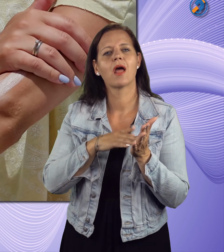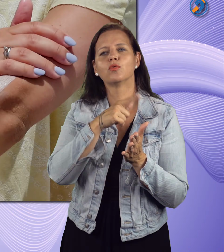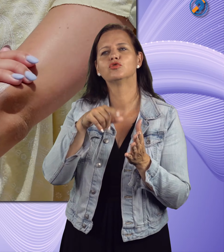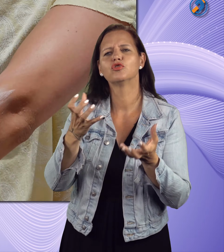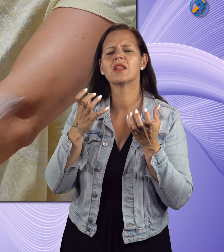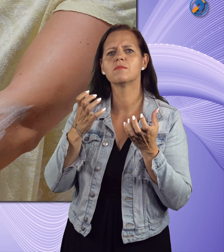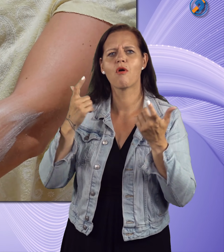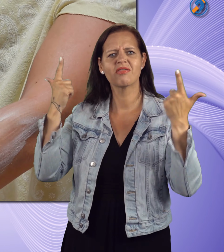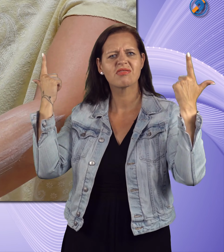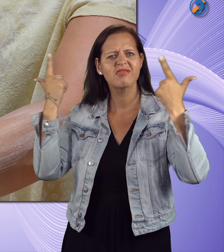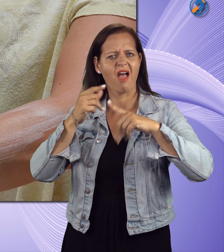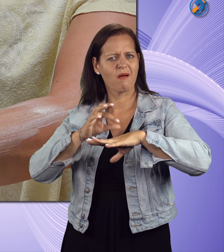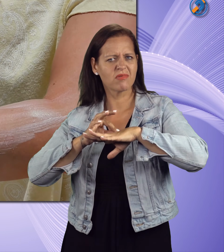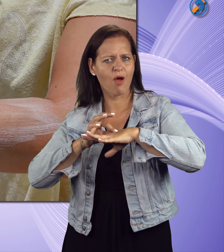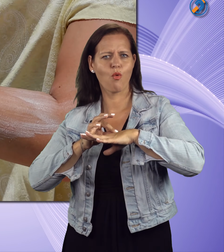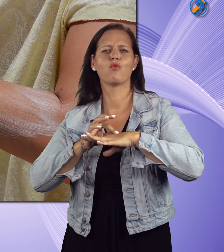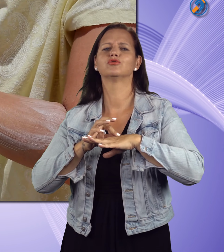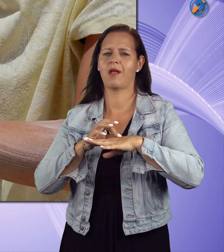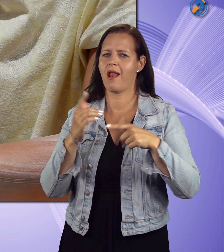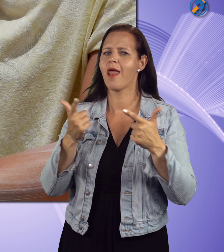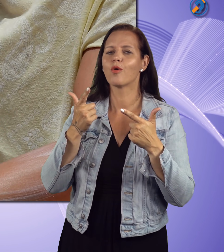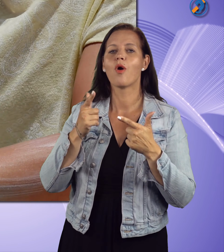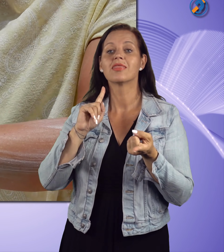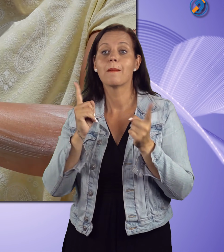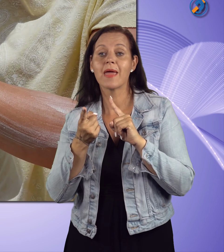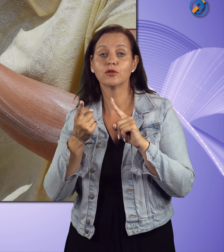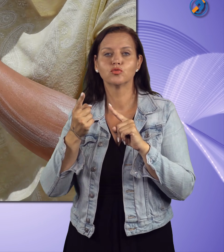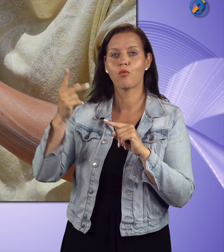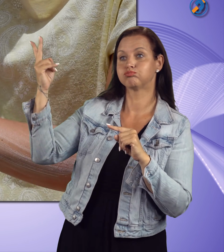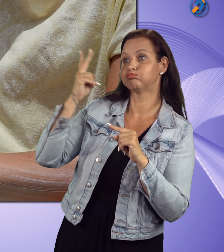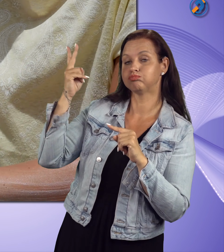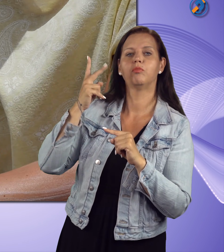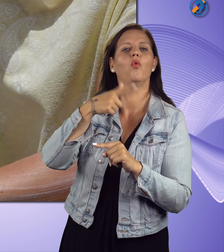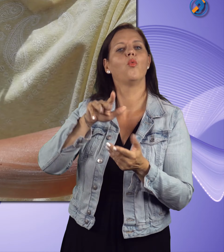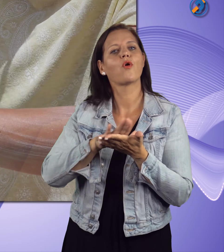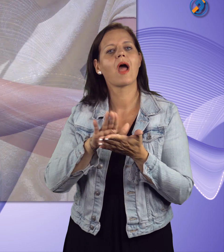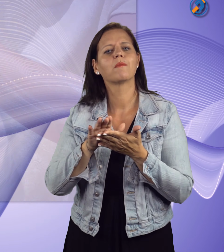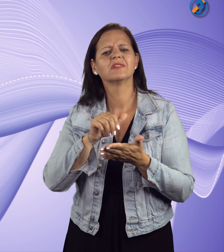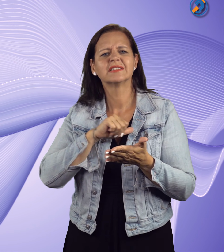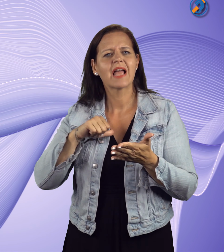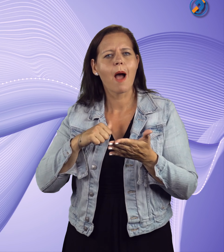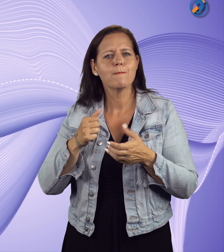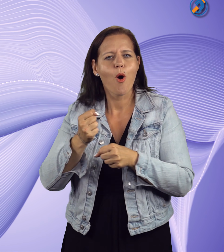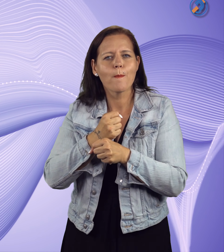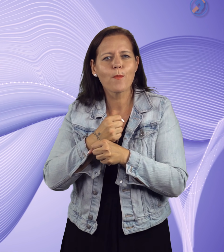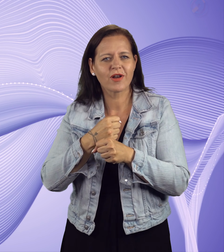V primeru, da si želimo temnejše polti, lahko namesto sončenja uporabimo